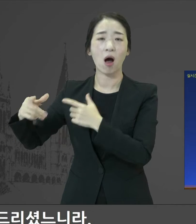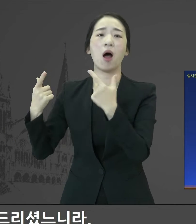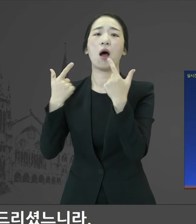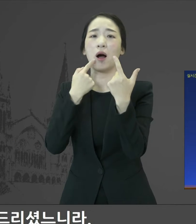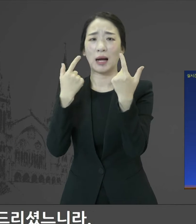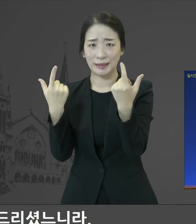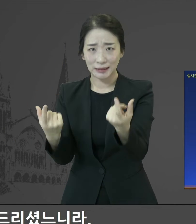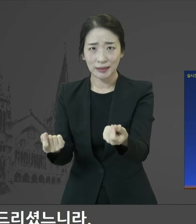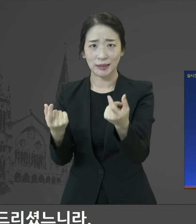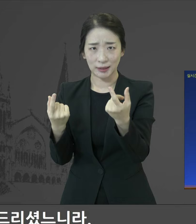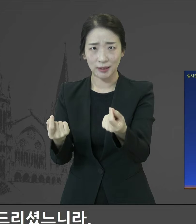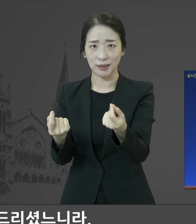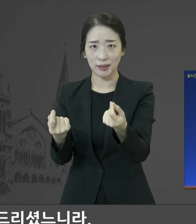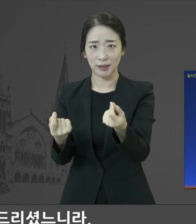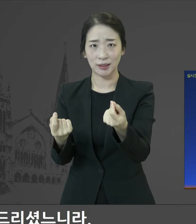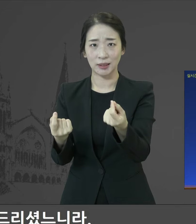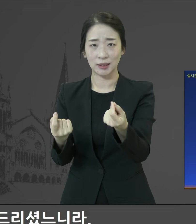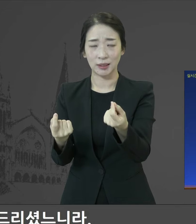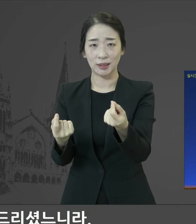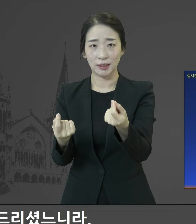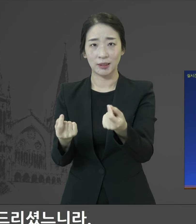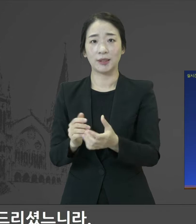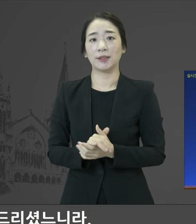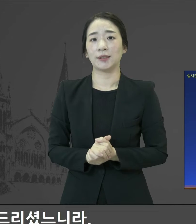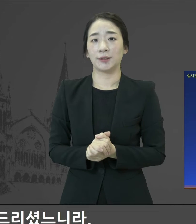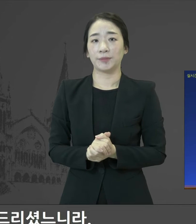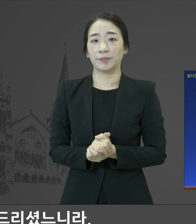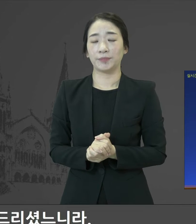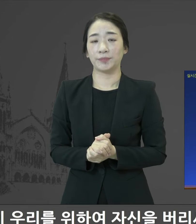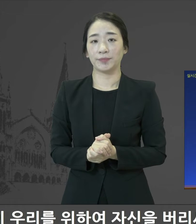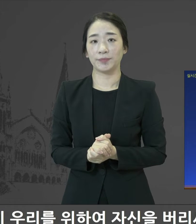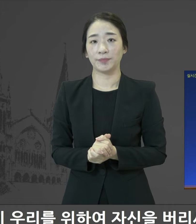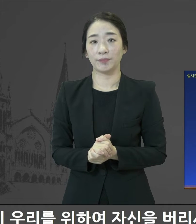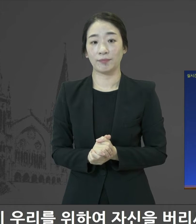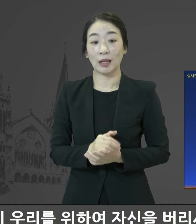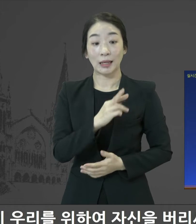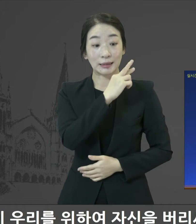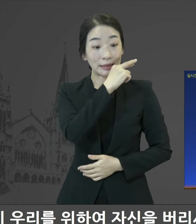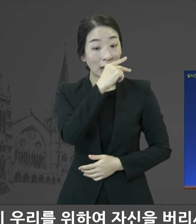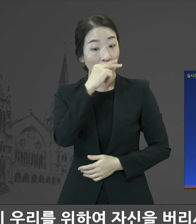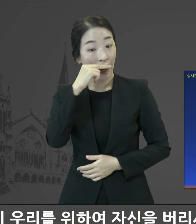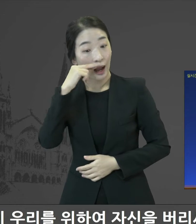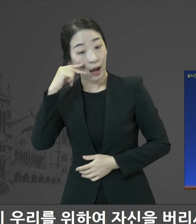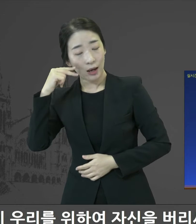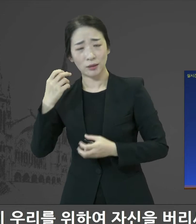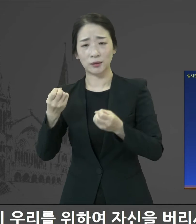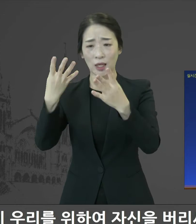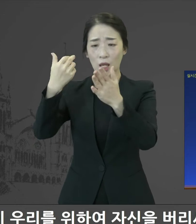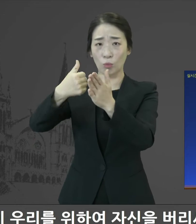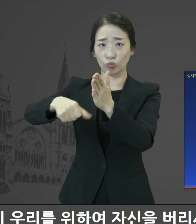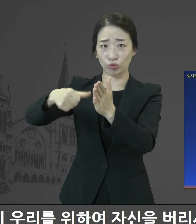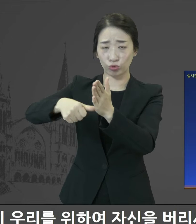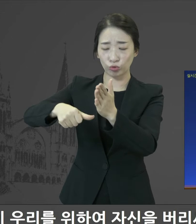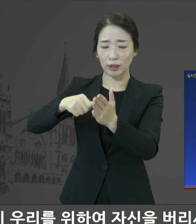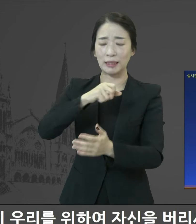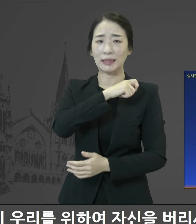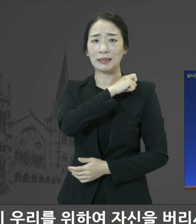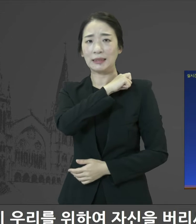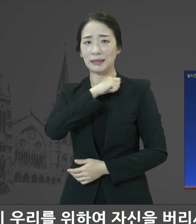내어주셨다. 이렇게 선포합니다. 무엇으로? 향기로운 제물과 희생 제물로